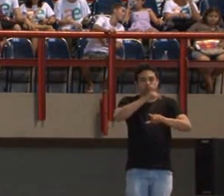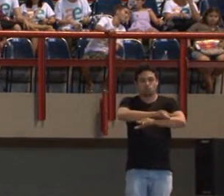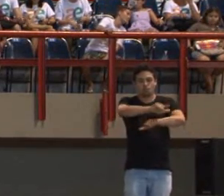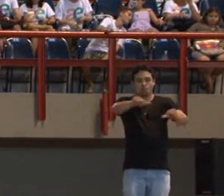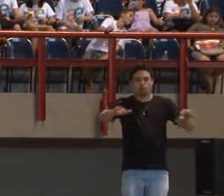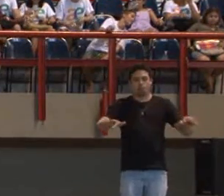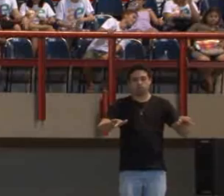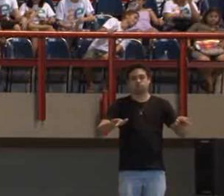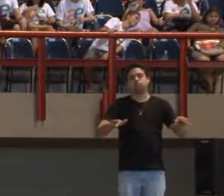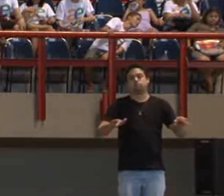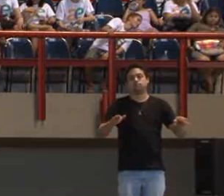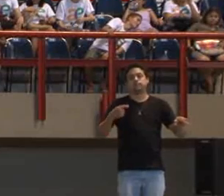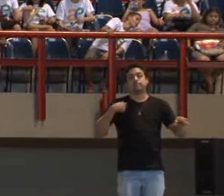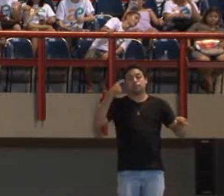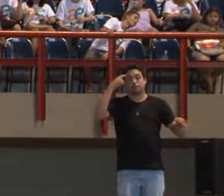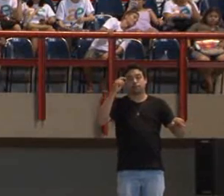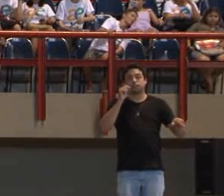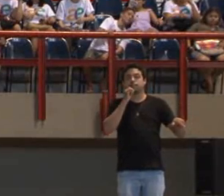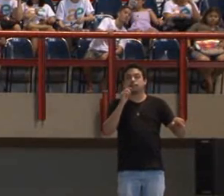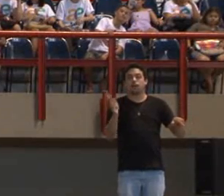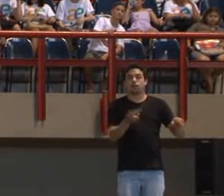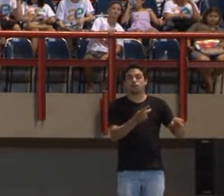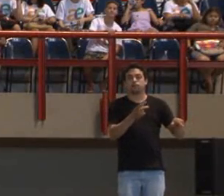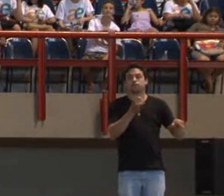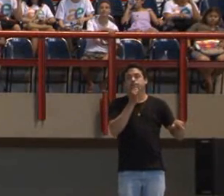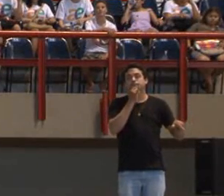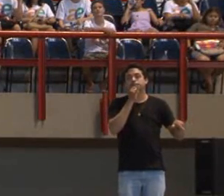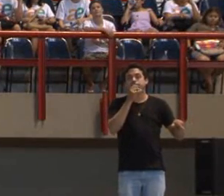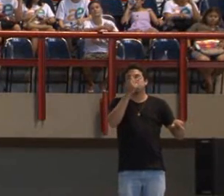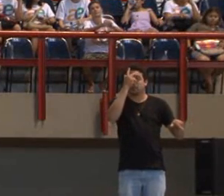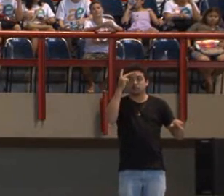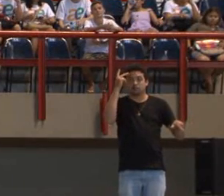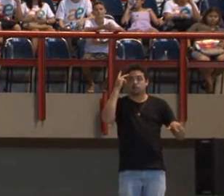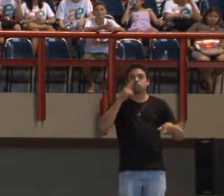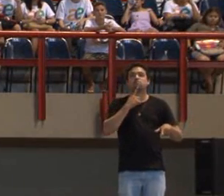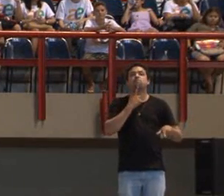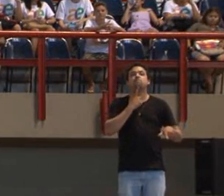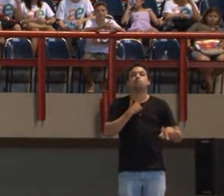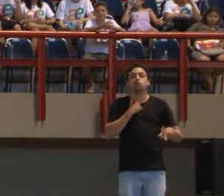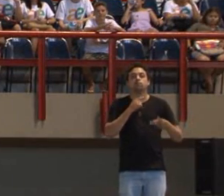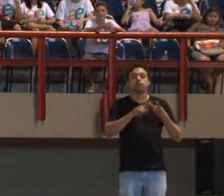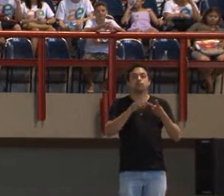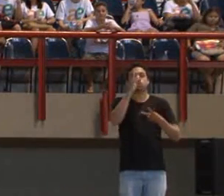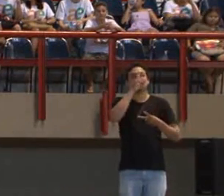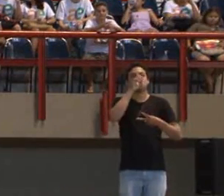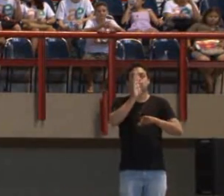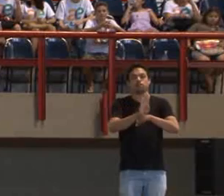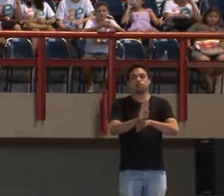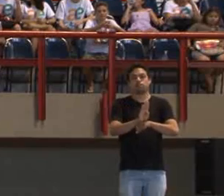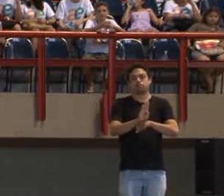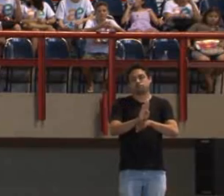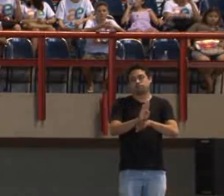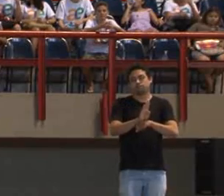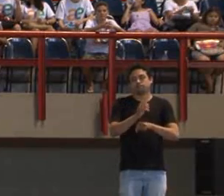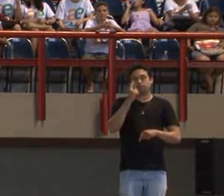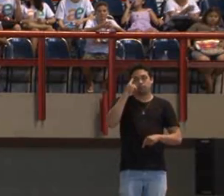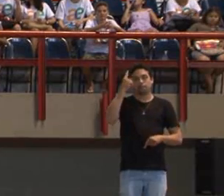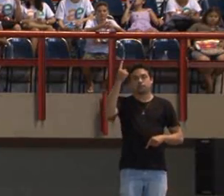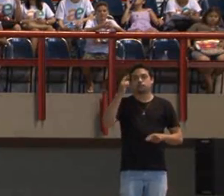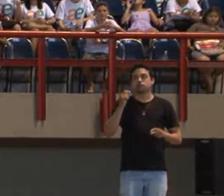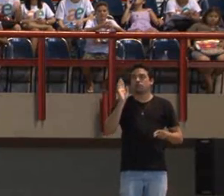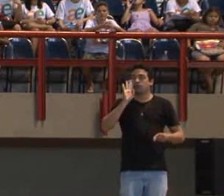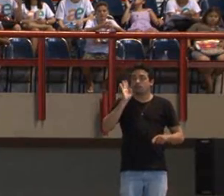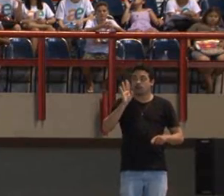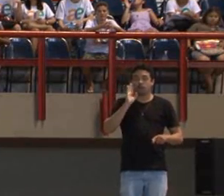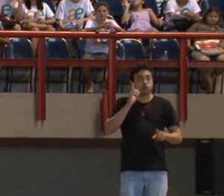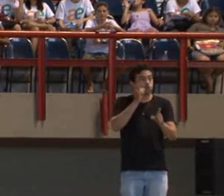ninguém. Quanto mais uma coisa que a pessoa vem se quiser e no domingo à tarde. Então não tem coisa mais